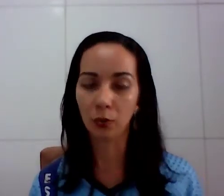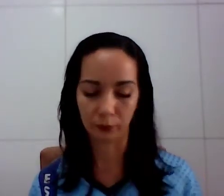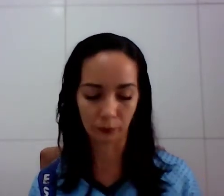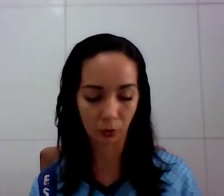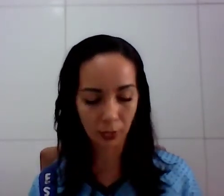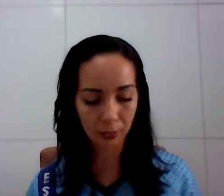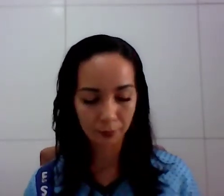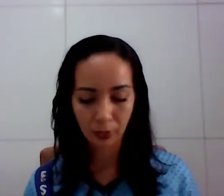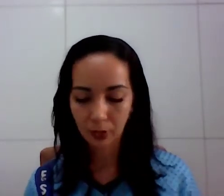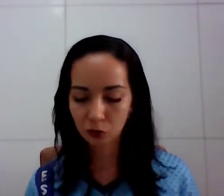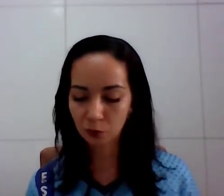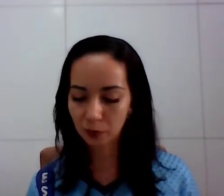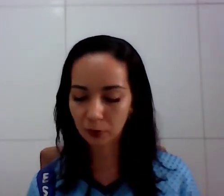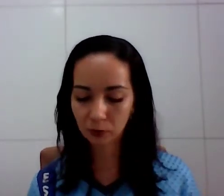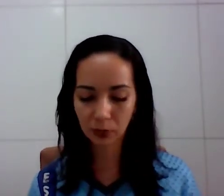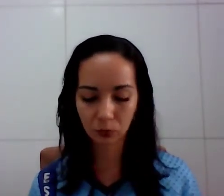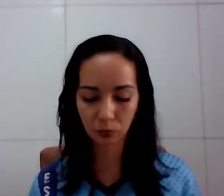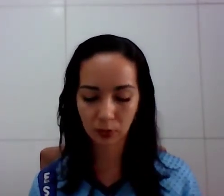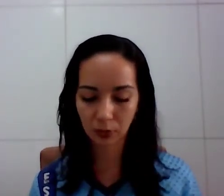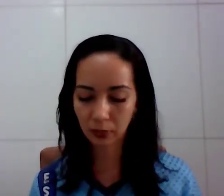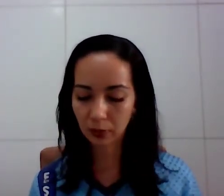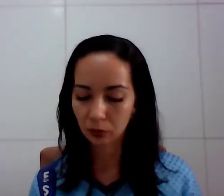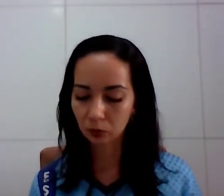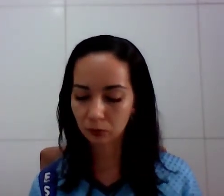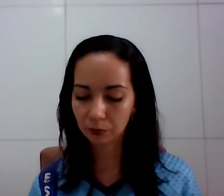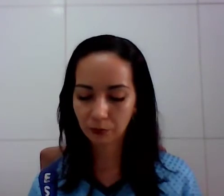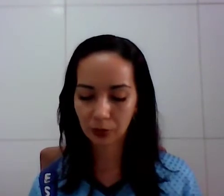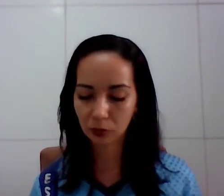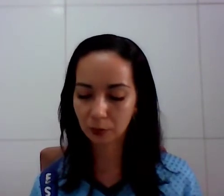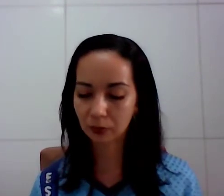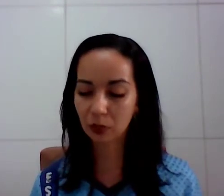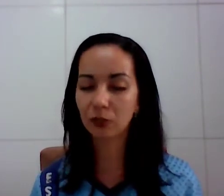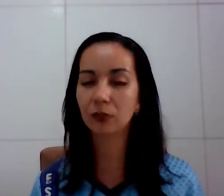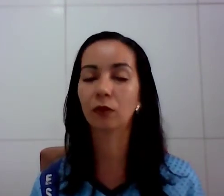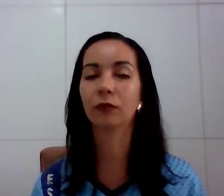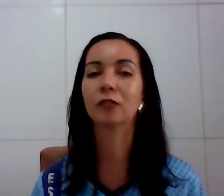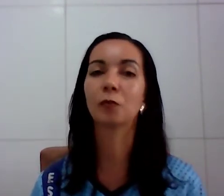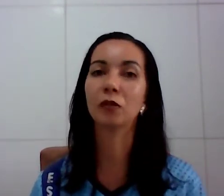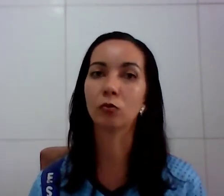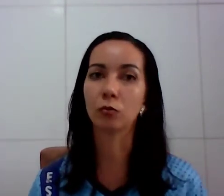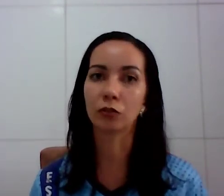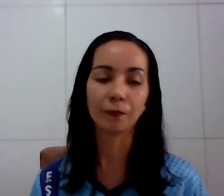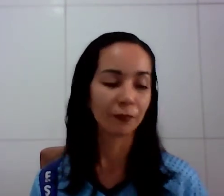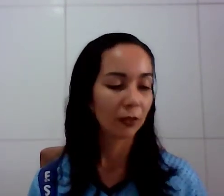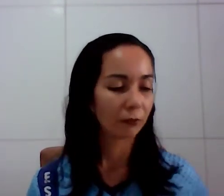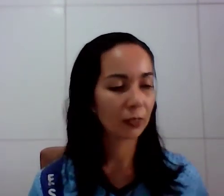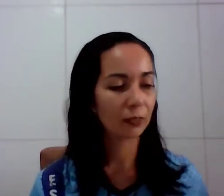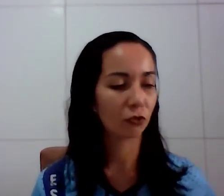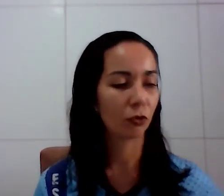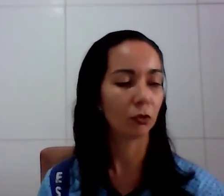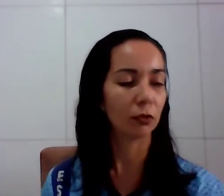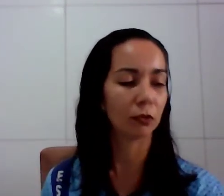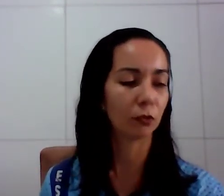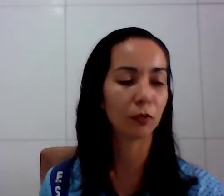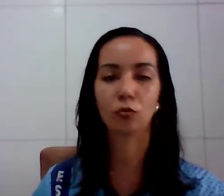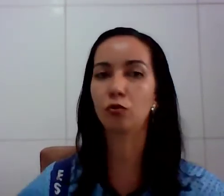ano, ok? Estes primeiros assuntos aqui, nós vamos falar sobre a descrição das pessoas. Vocês acham que todas as pessoas